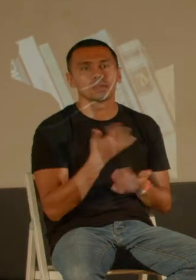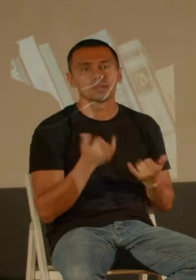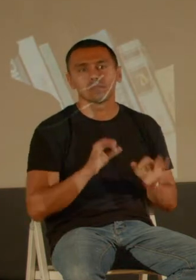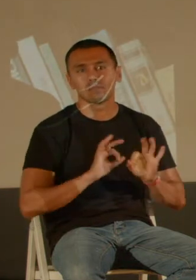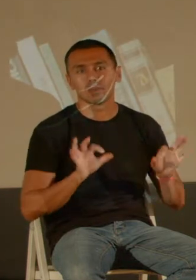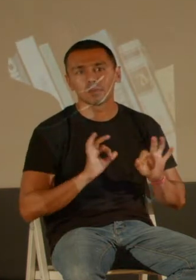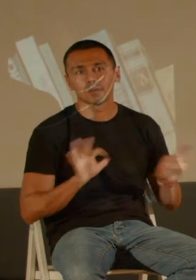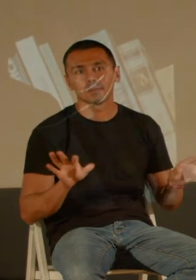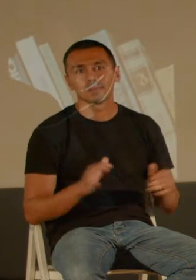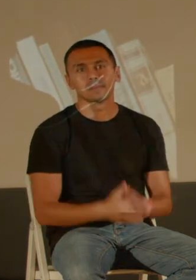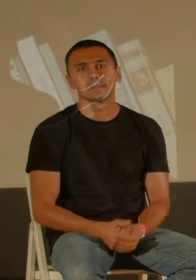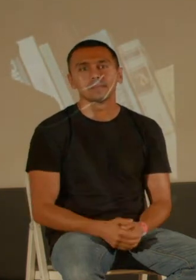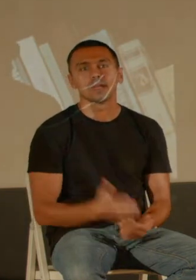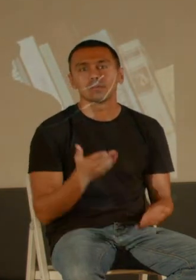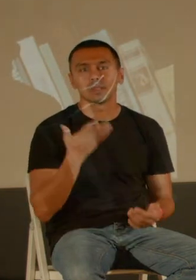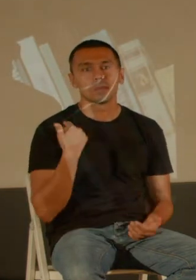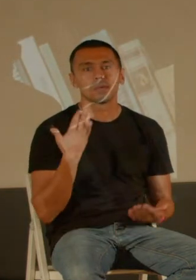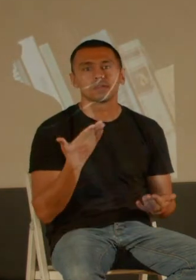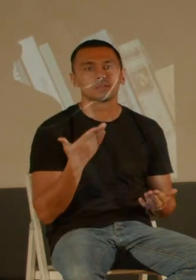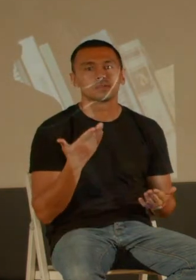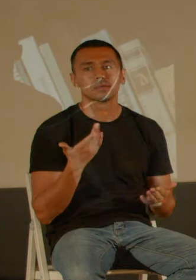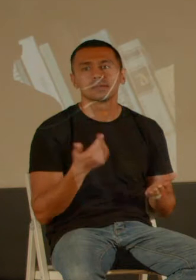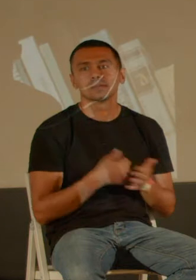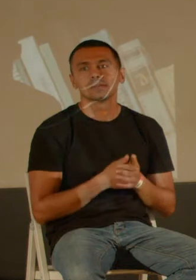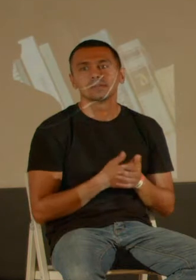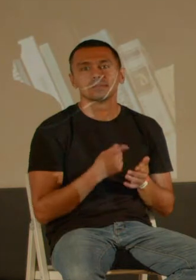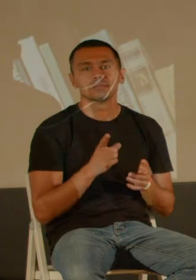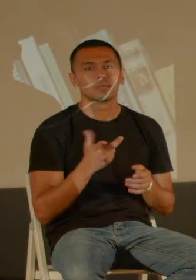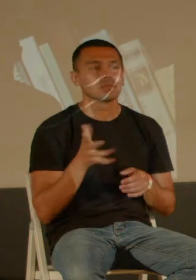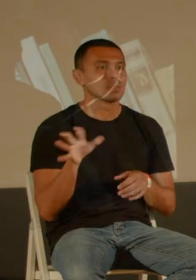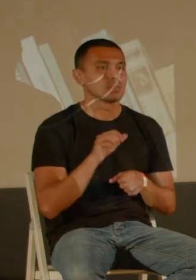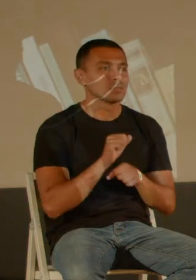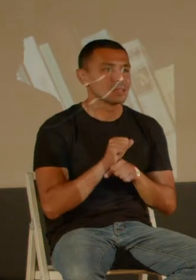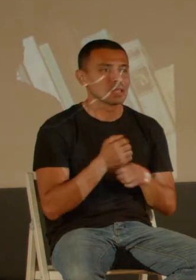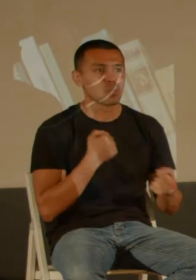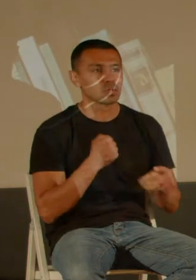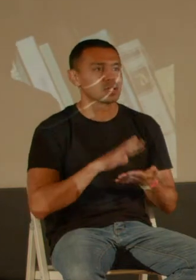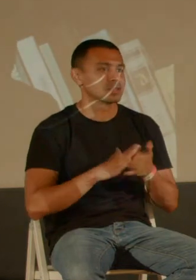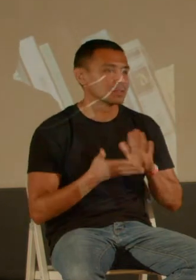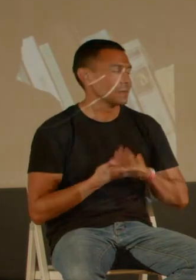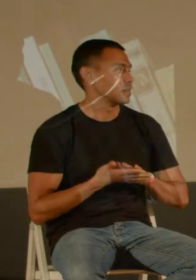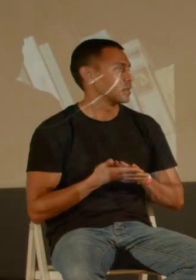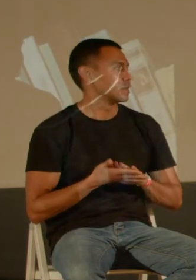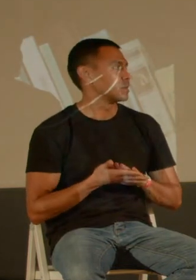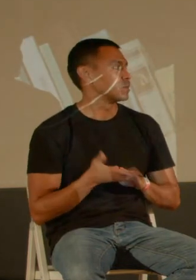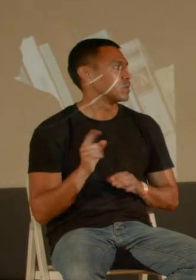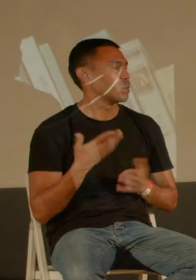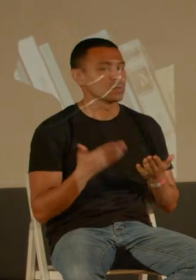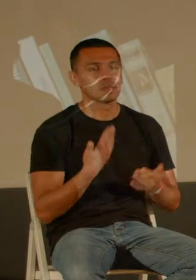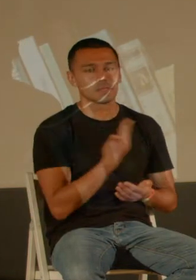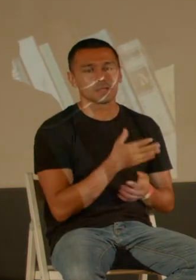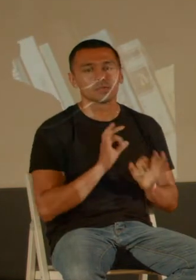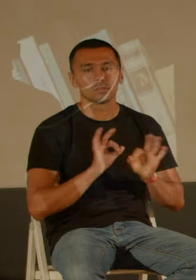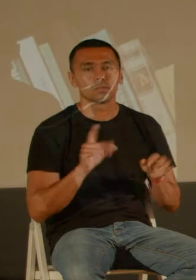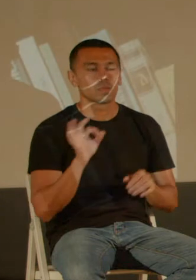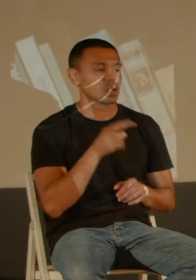говоримо? А якщо немає, ми вас вігнали, я так розумію, в якийсь такий трохи напружений стан. Тоді, може, ти розповіш